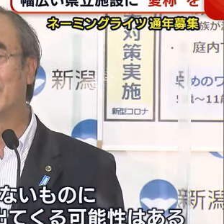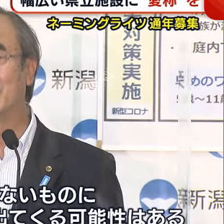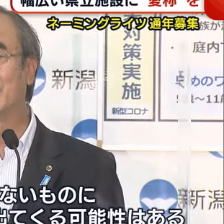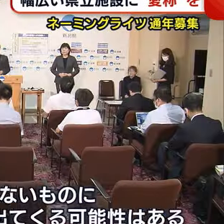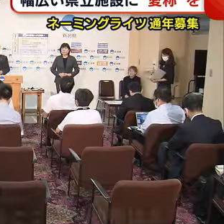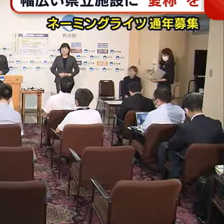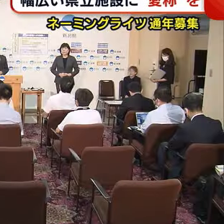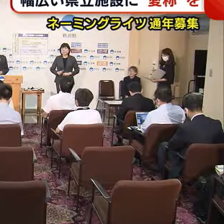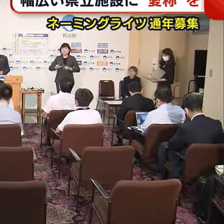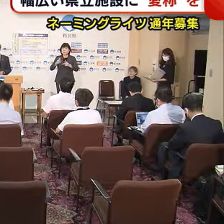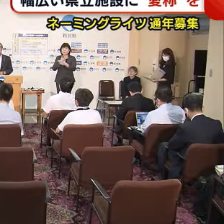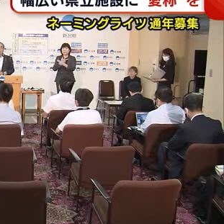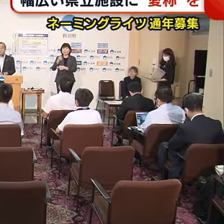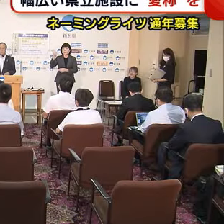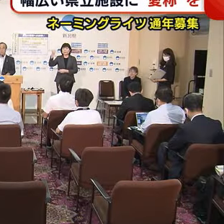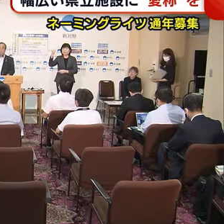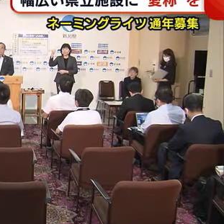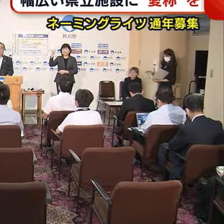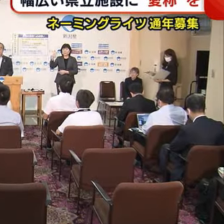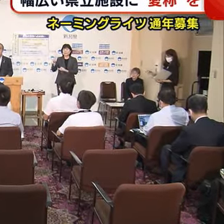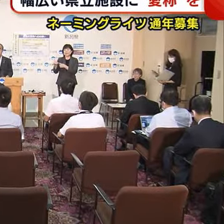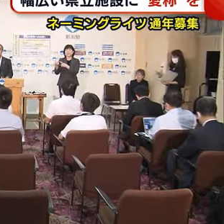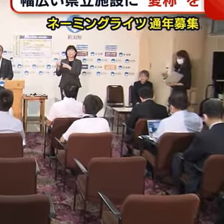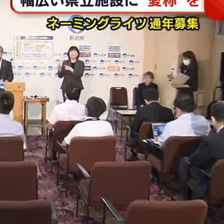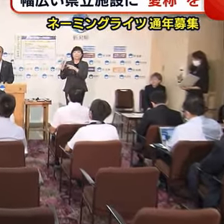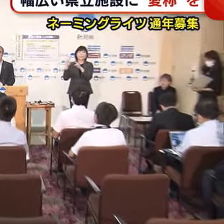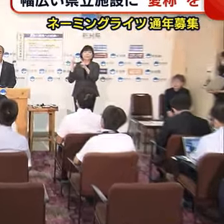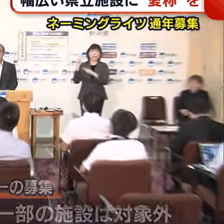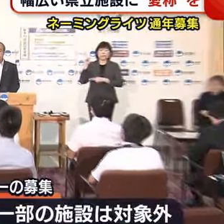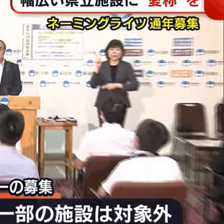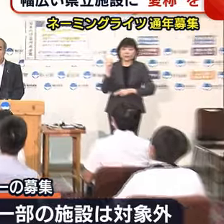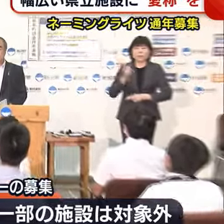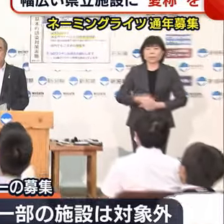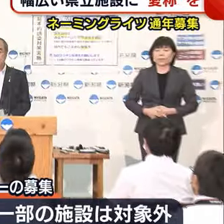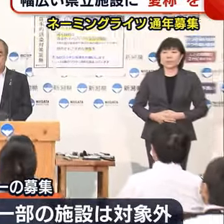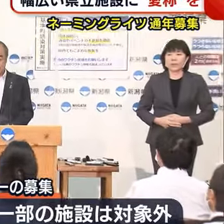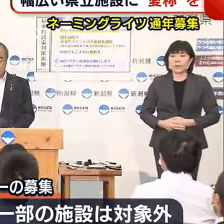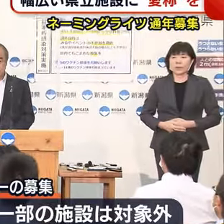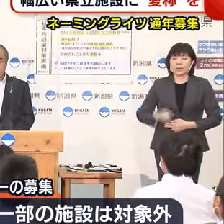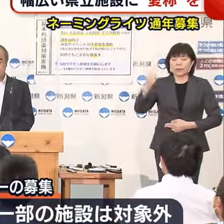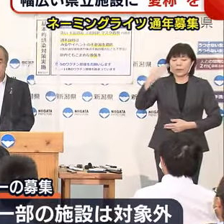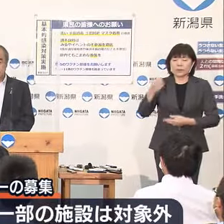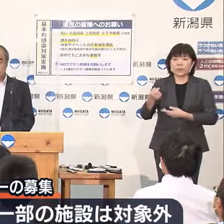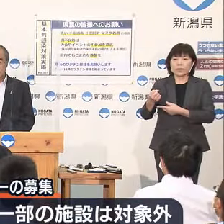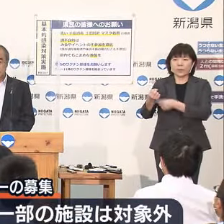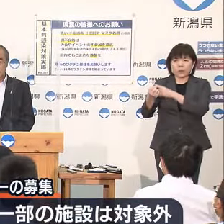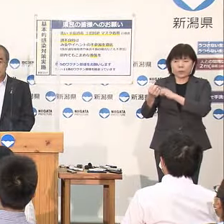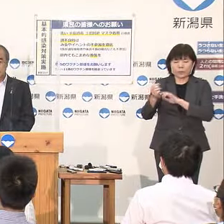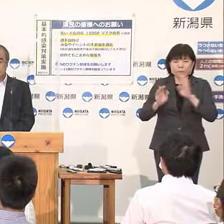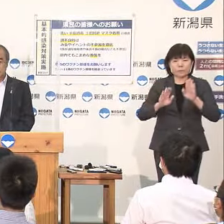よね。 庁舎や教育施設など一部の施設は対象外となります。